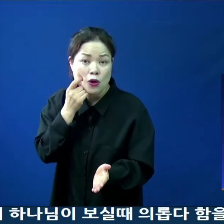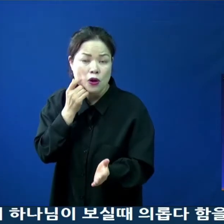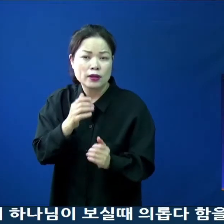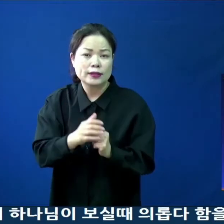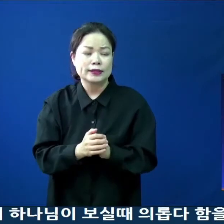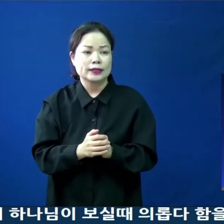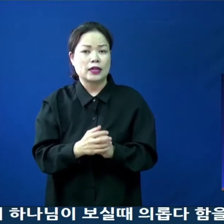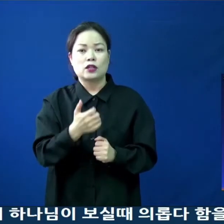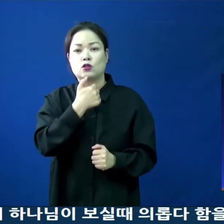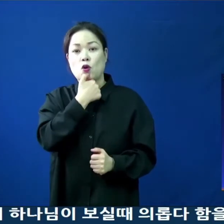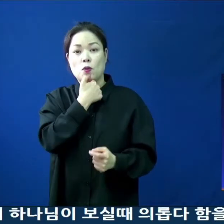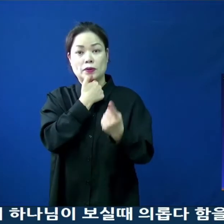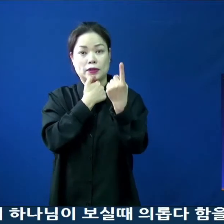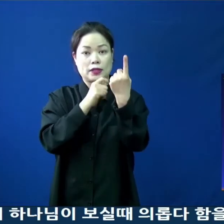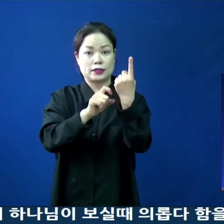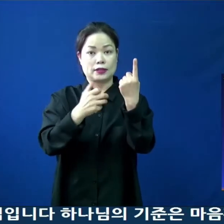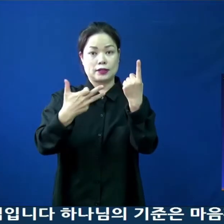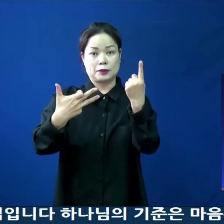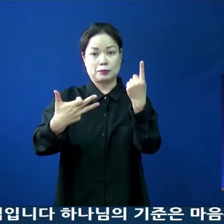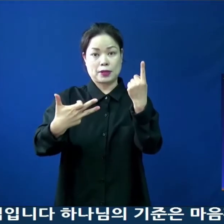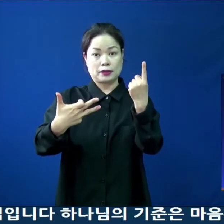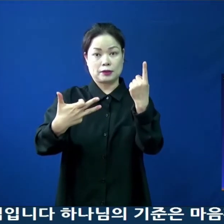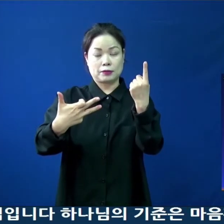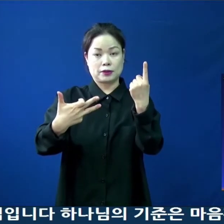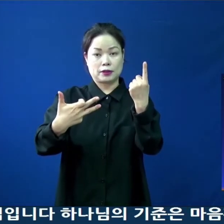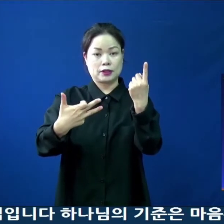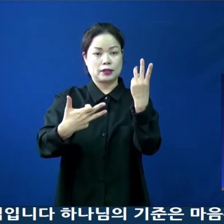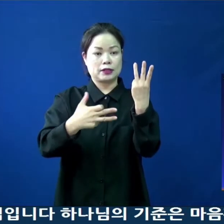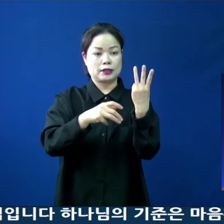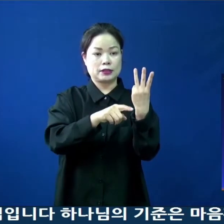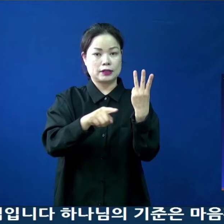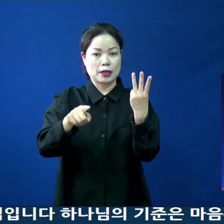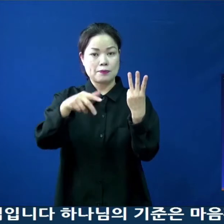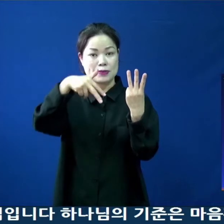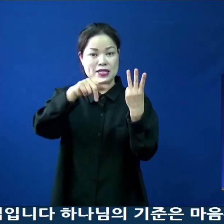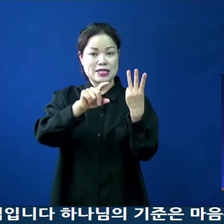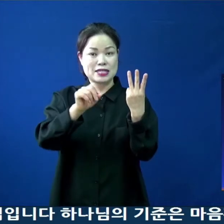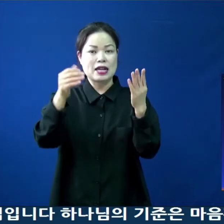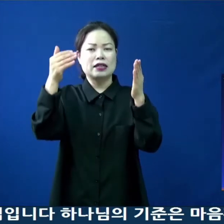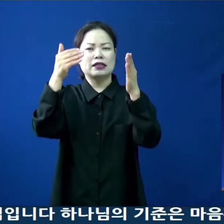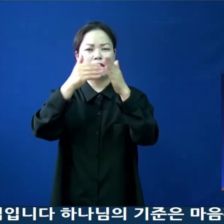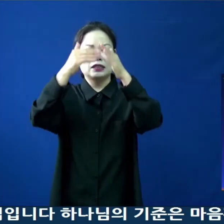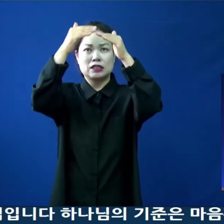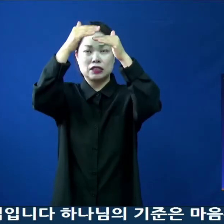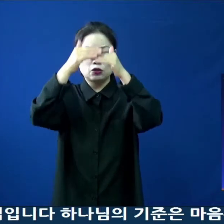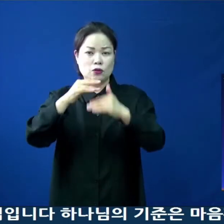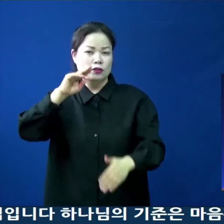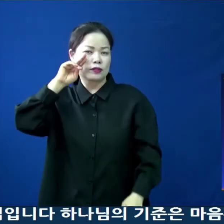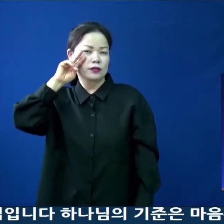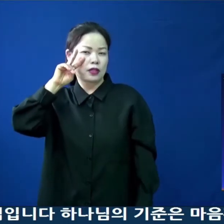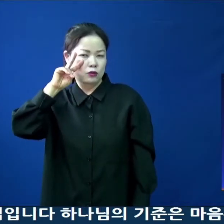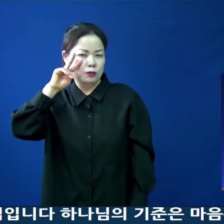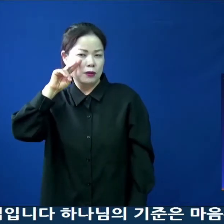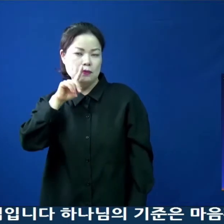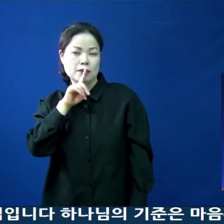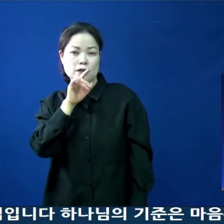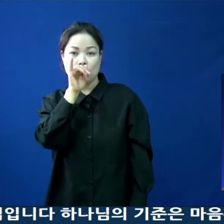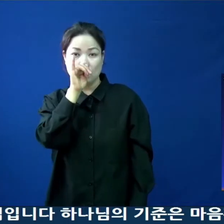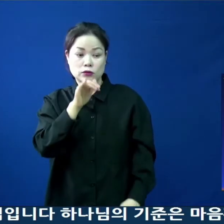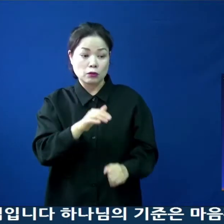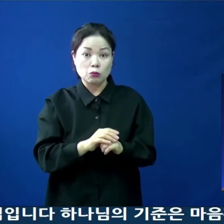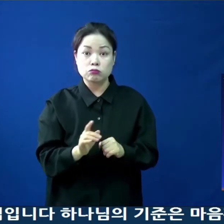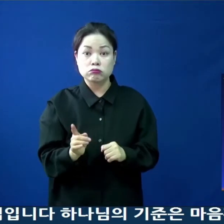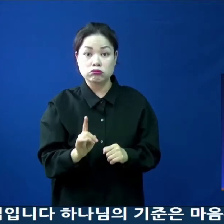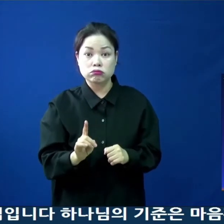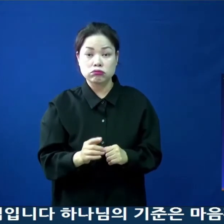그래서 로마서 1장 18절부터 3장에 이르기까지 그 내용을 사도 바울이 전개하고 있습니다.